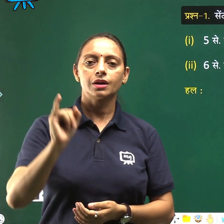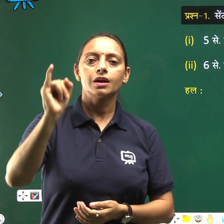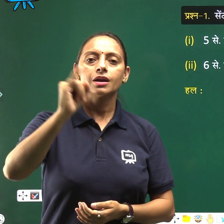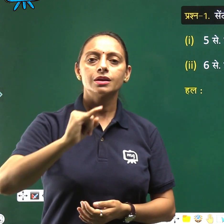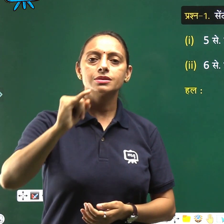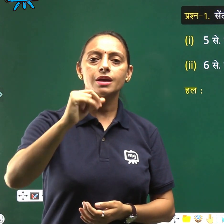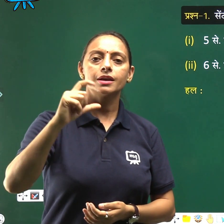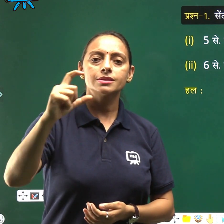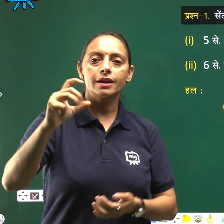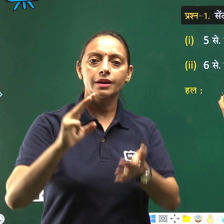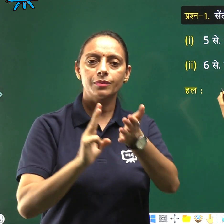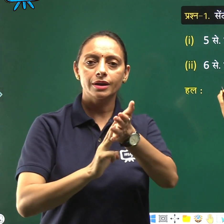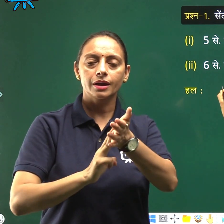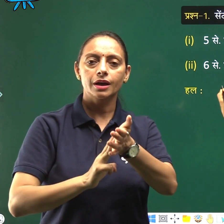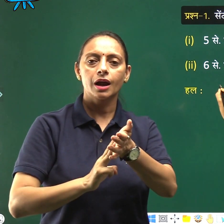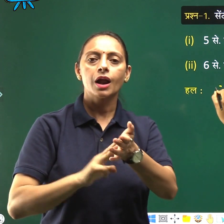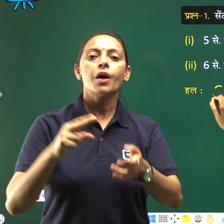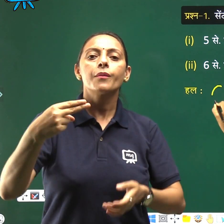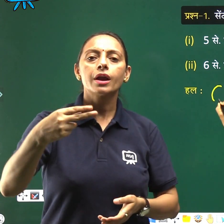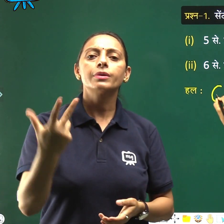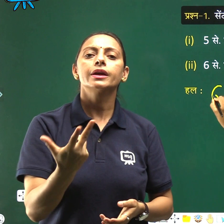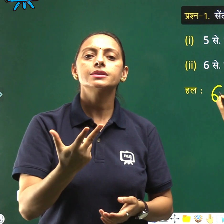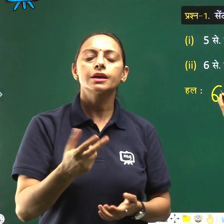6 सेंटीमीटर बराबर कैसे करेंगे?